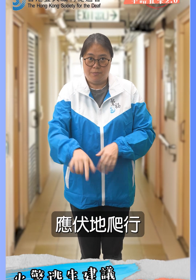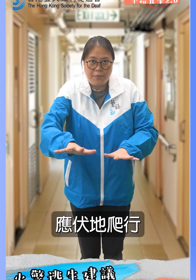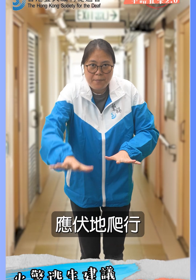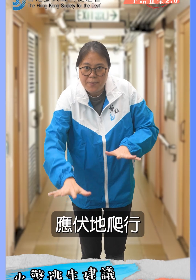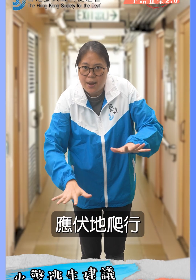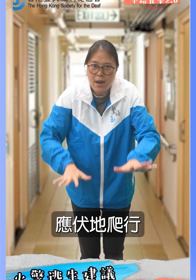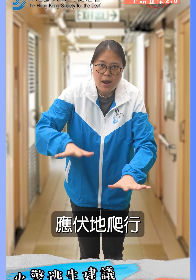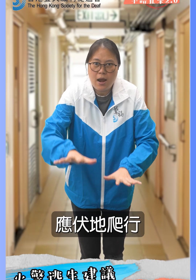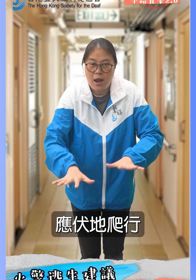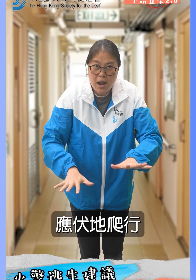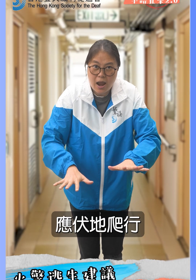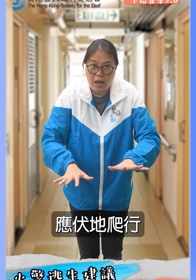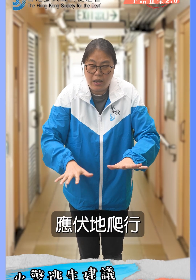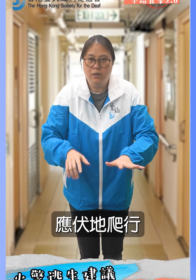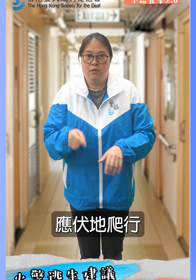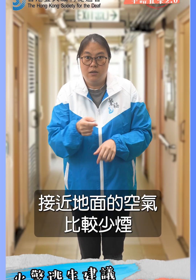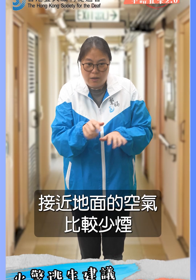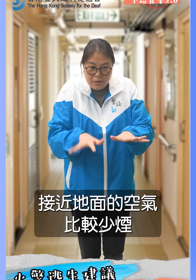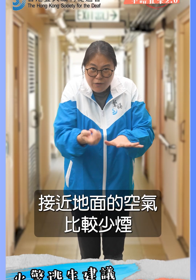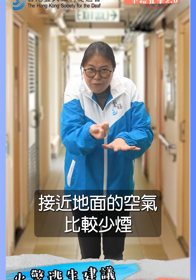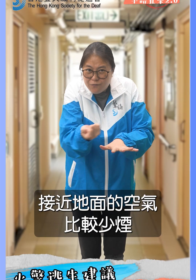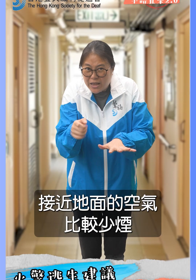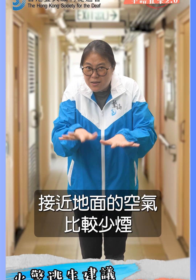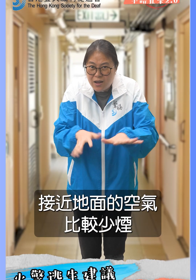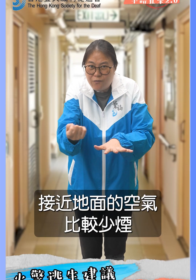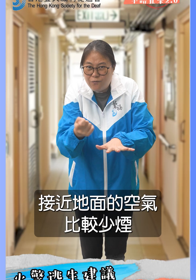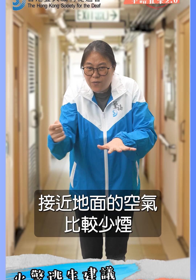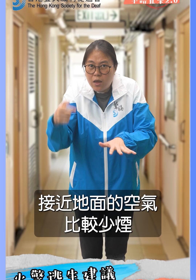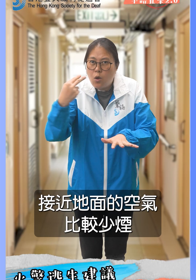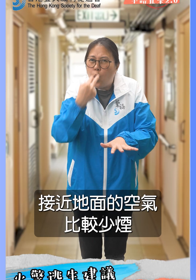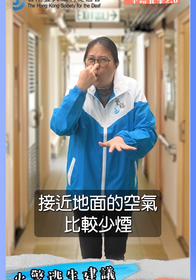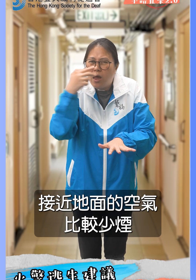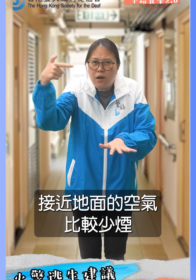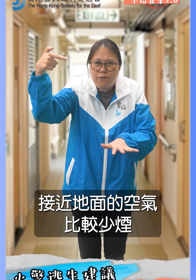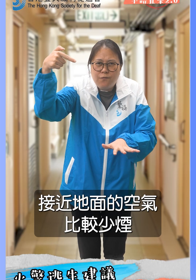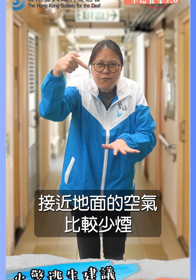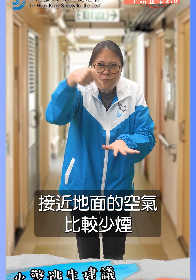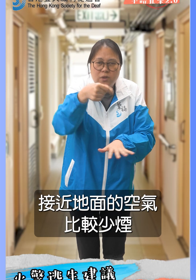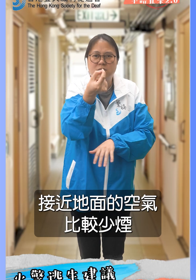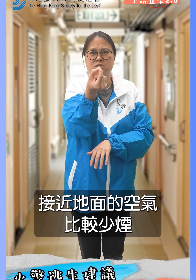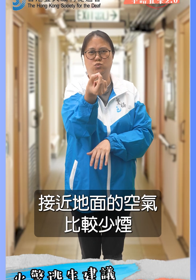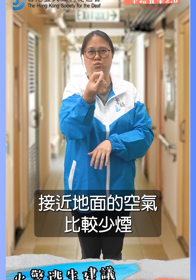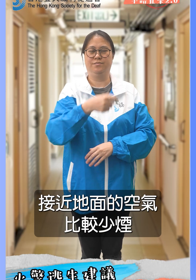應該伏地爬行，接近地面嘅空氣比較少煙。